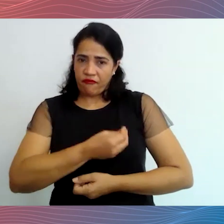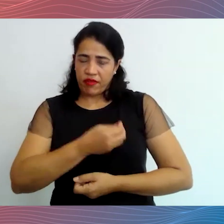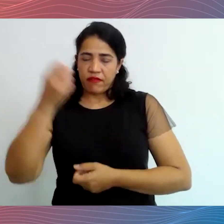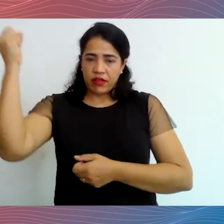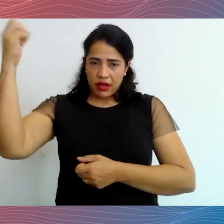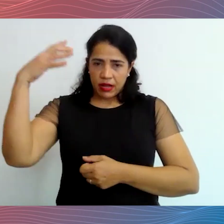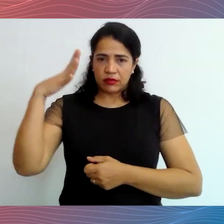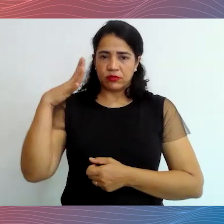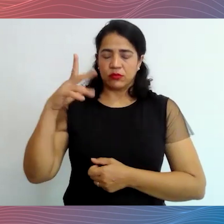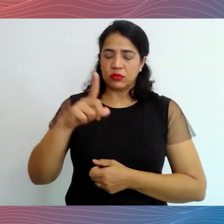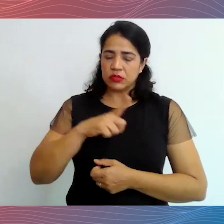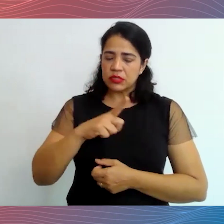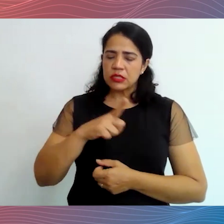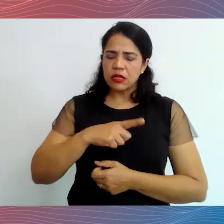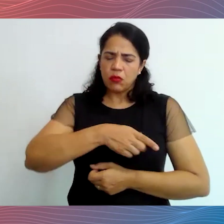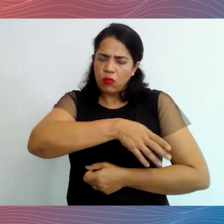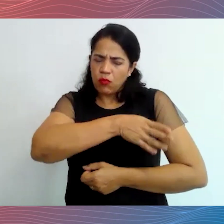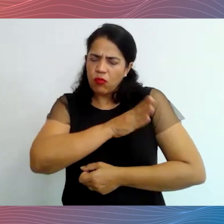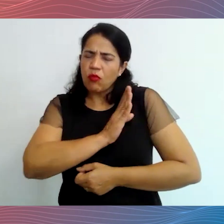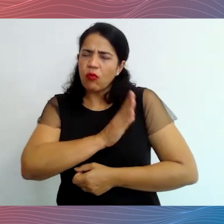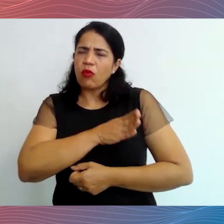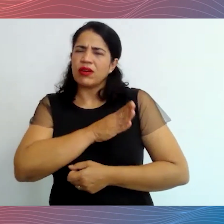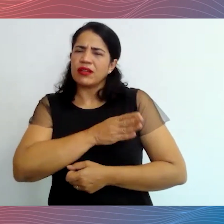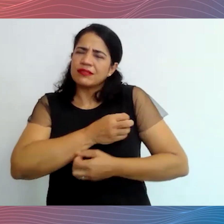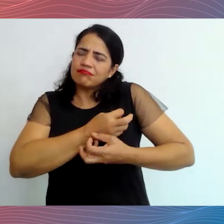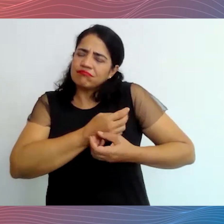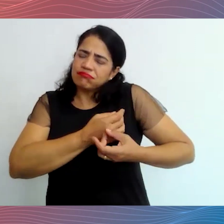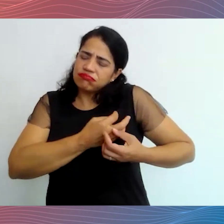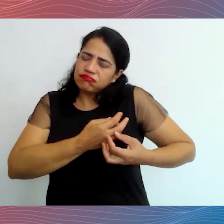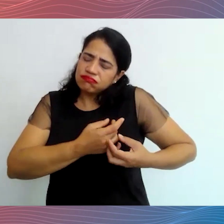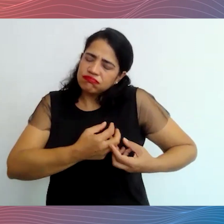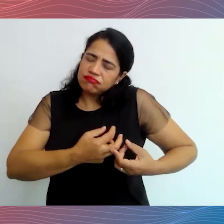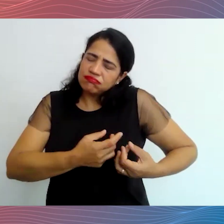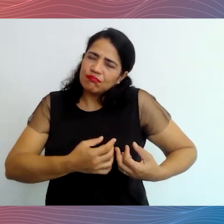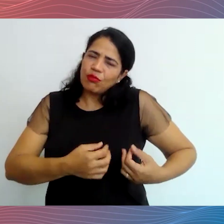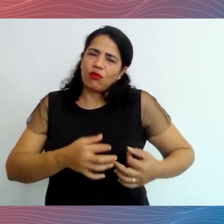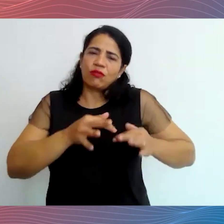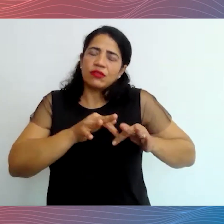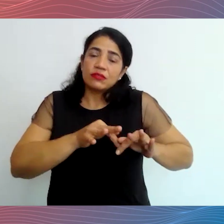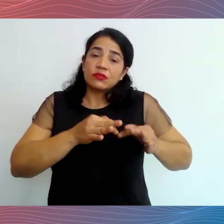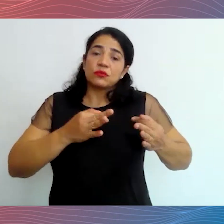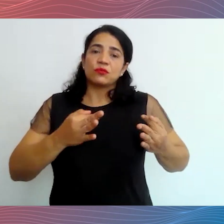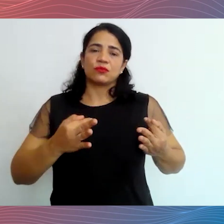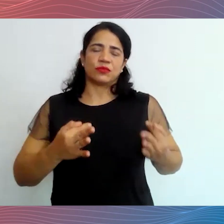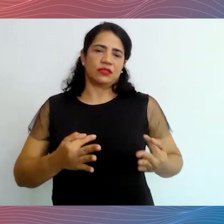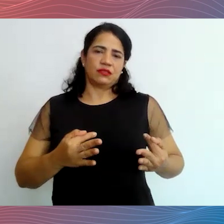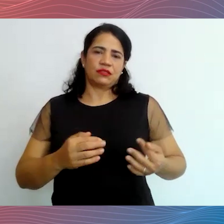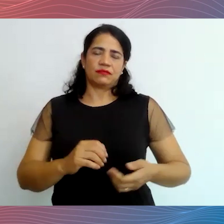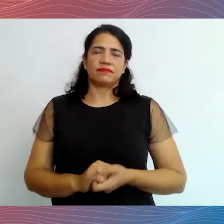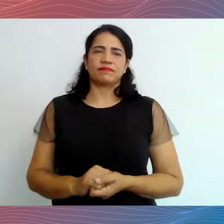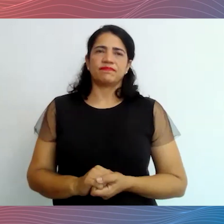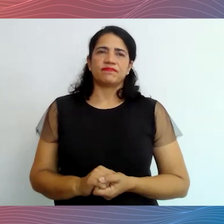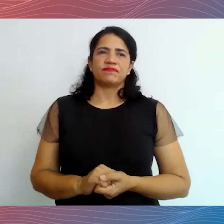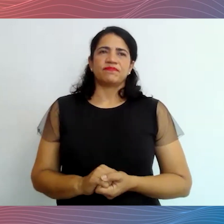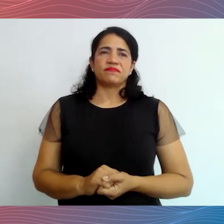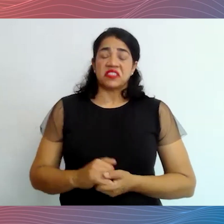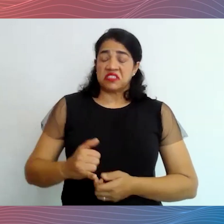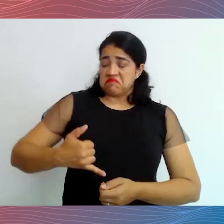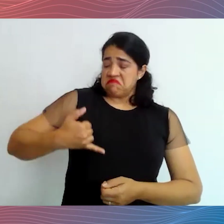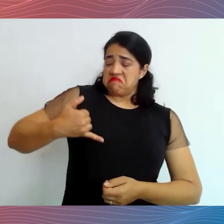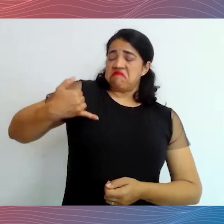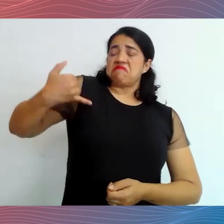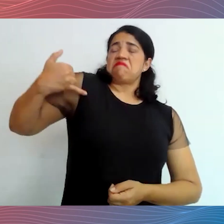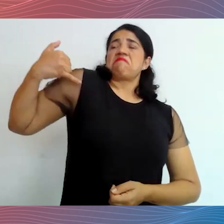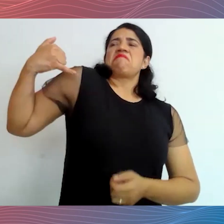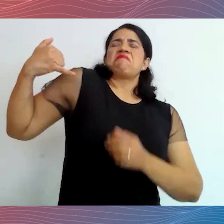arrependido, um coração quebrantado e um coração humilde. Longe de nós, irmãos, toda arrogância e